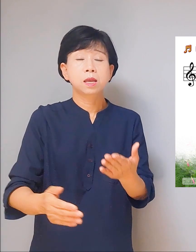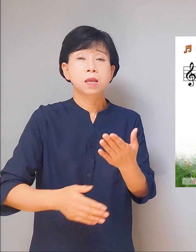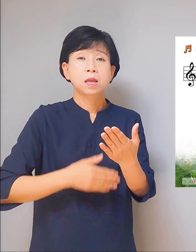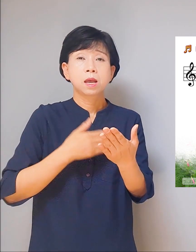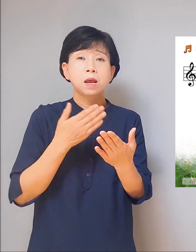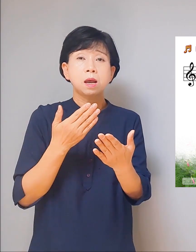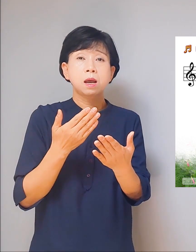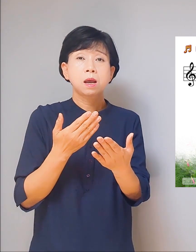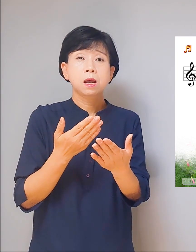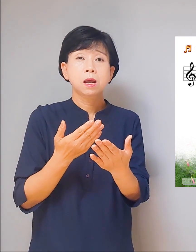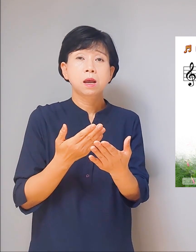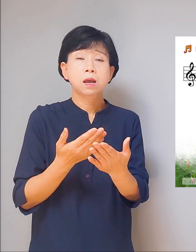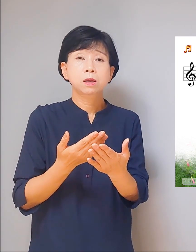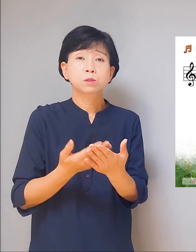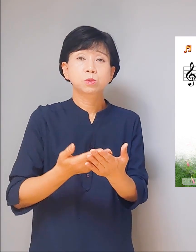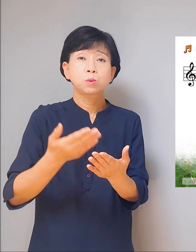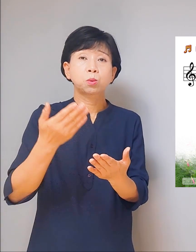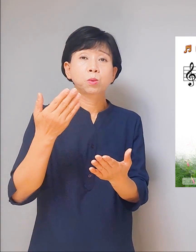안식하게